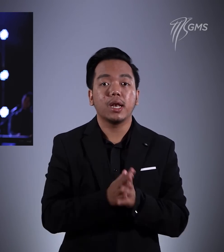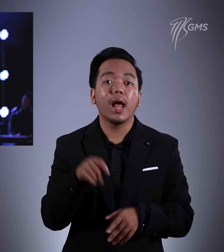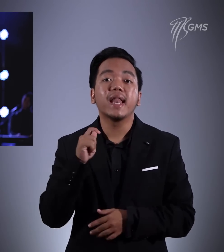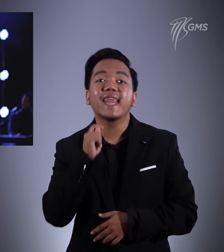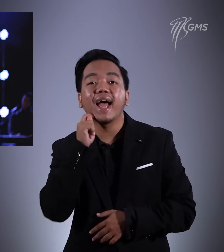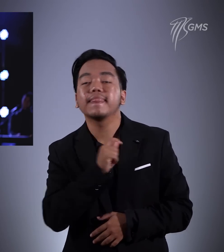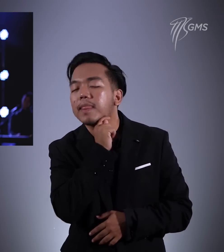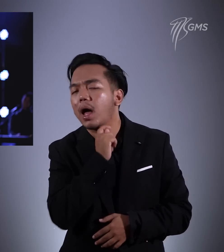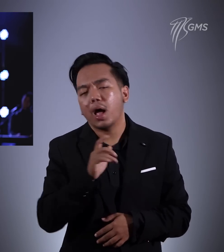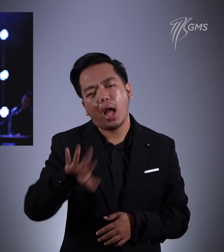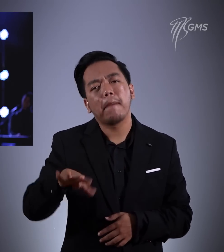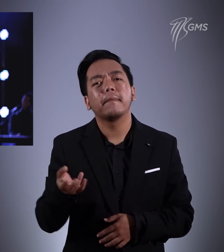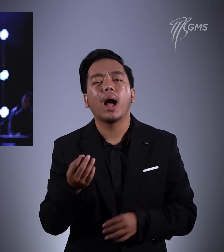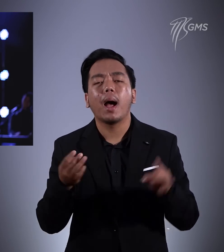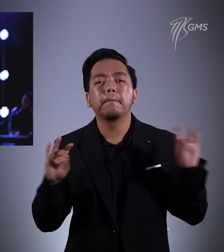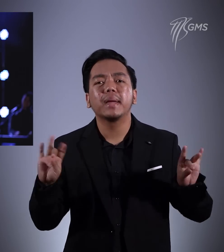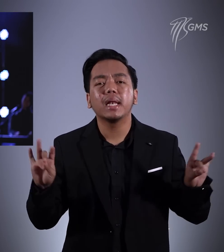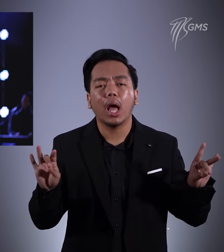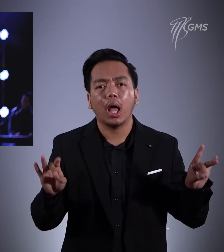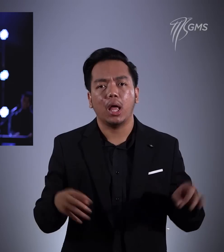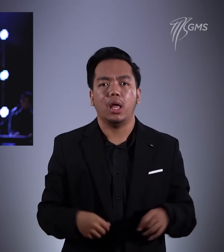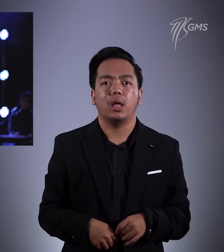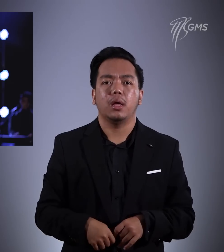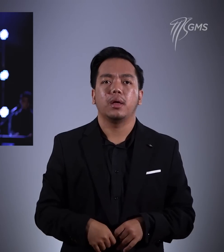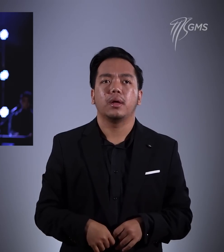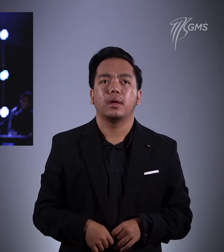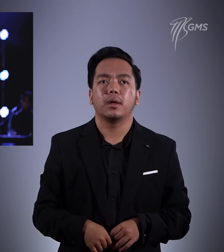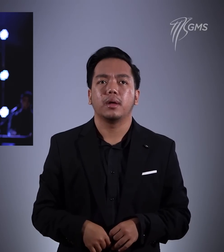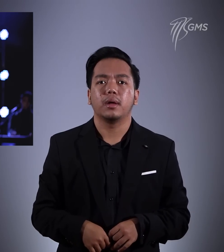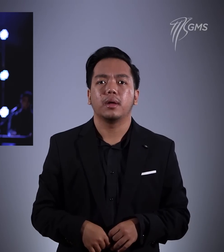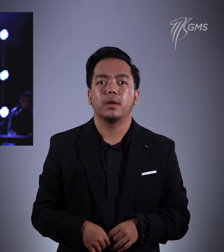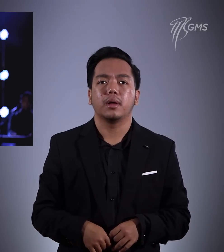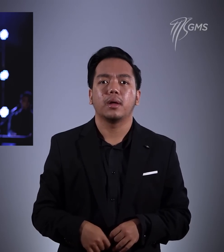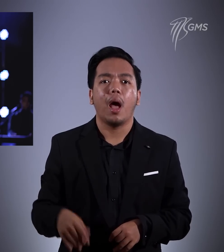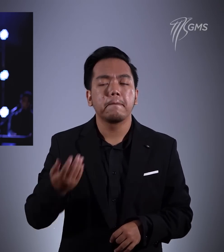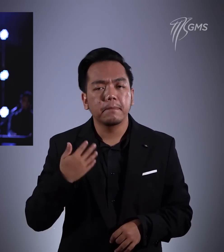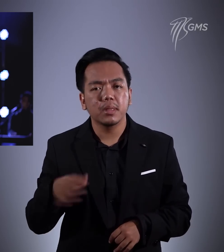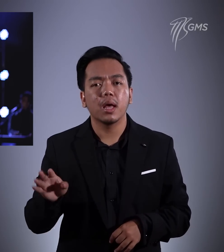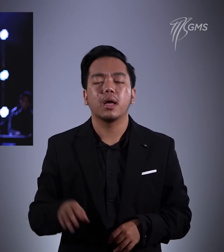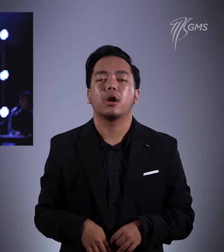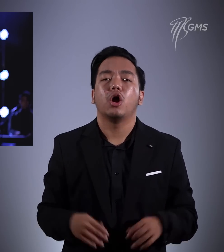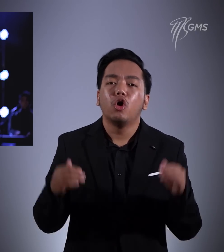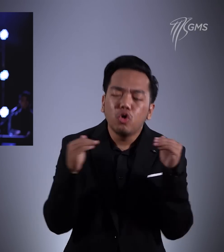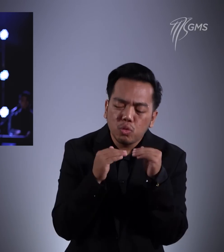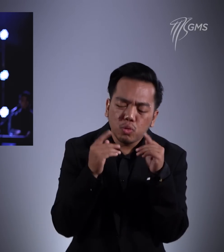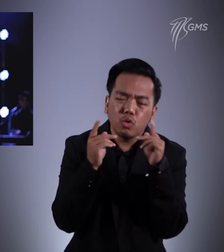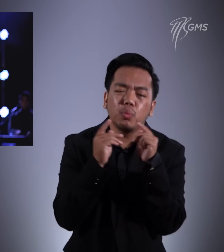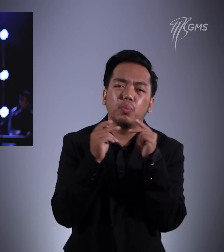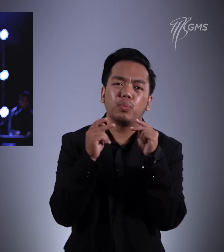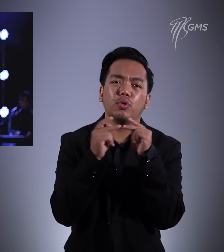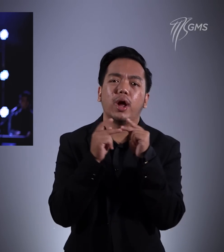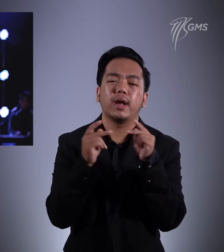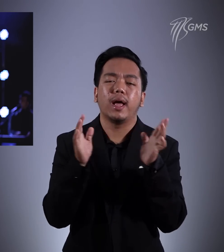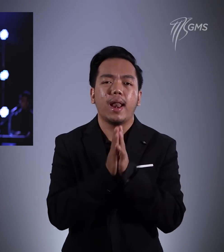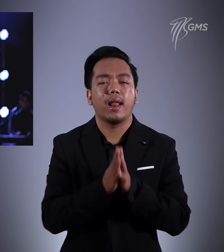tahun. Hidupkanlah hubunganku, may my relationship with you be made alive nowadays. Biarkan hubungan dan persekutuanku dengan Roh Kudus